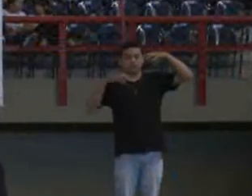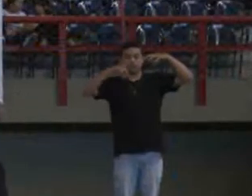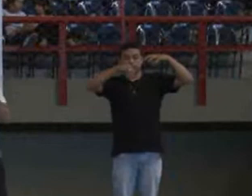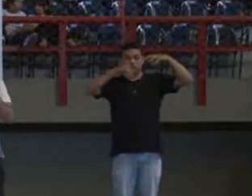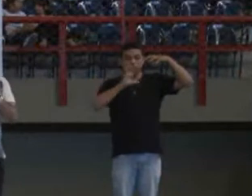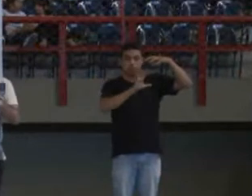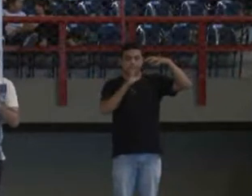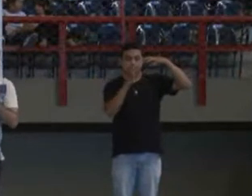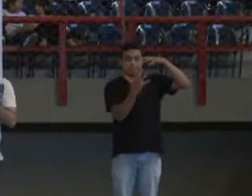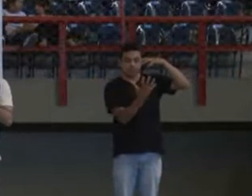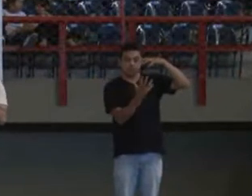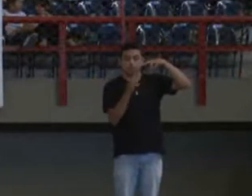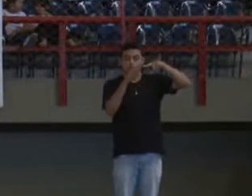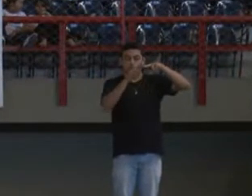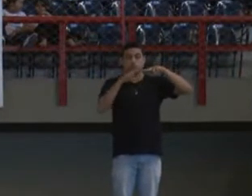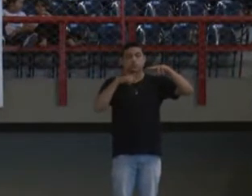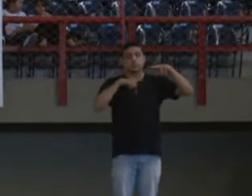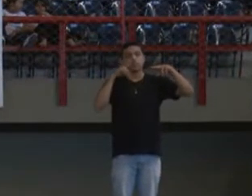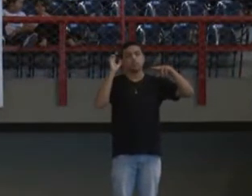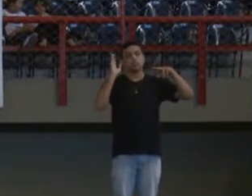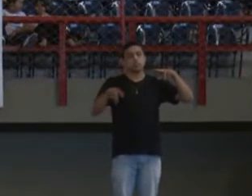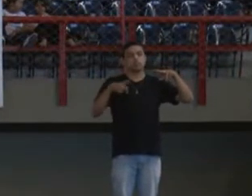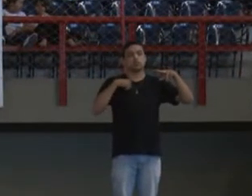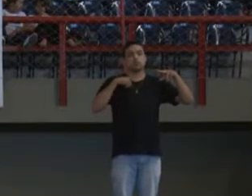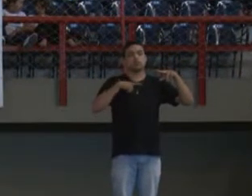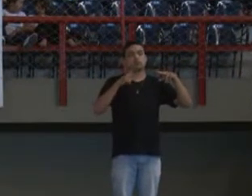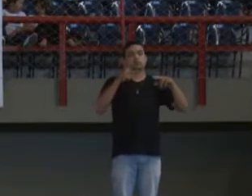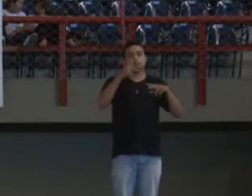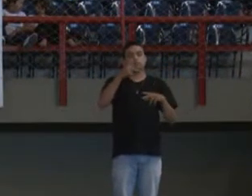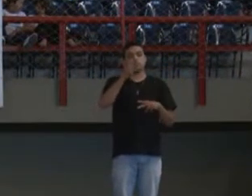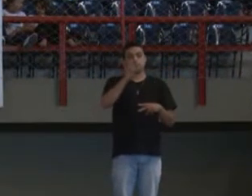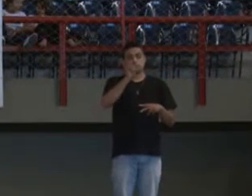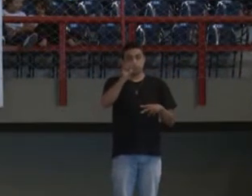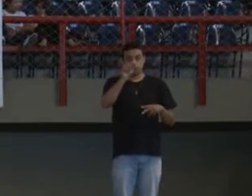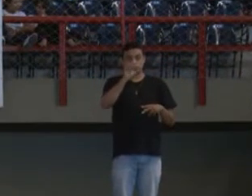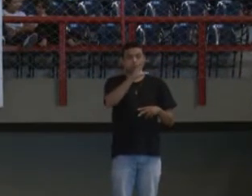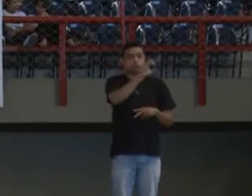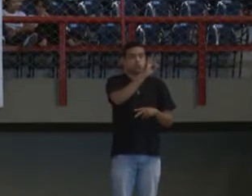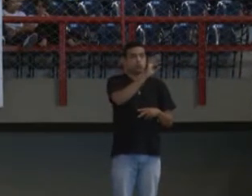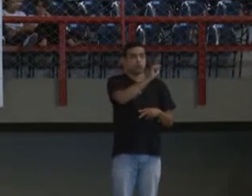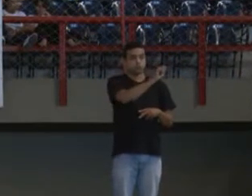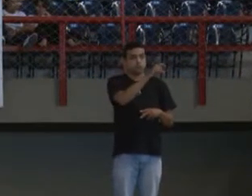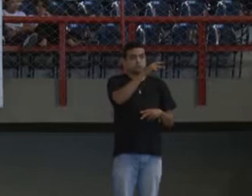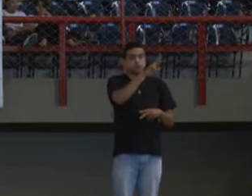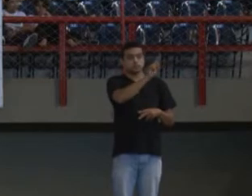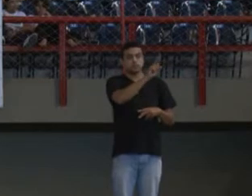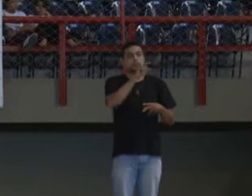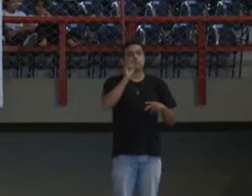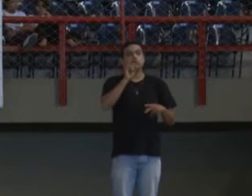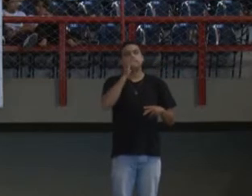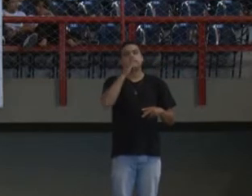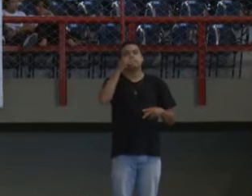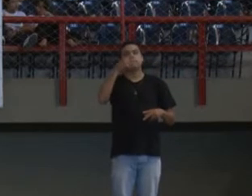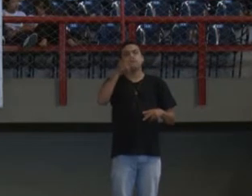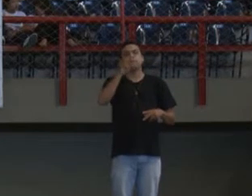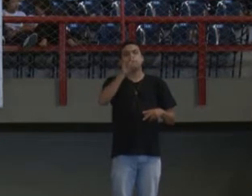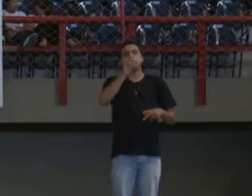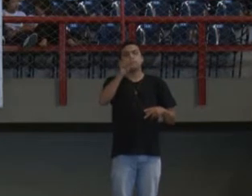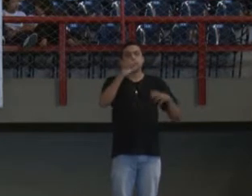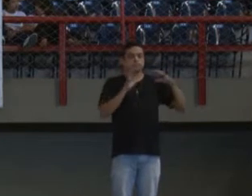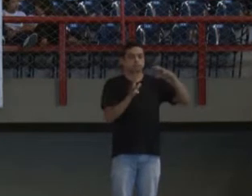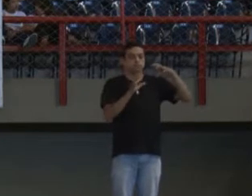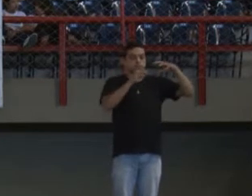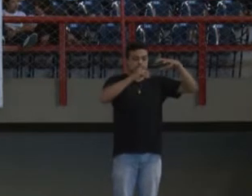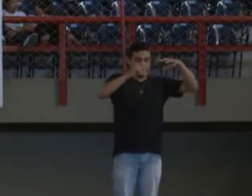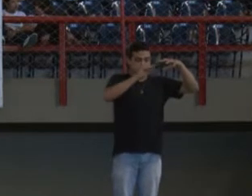Então existe um deslocamento chamado brisa e contrabrisa. Certo? O que são as brisas marais e